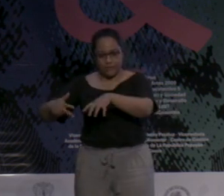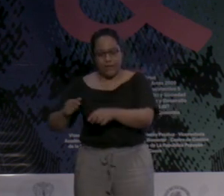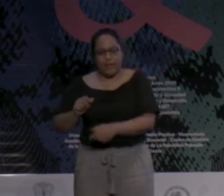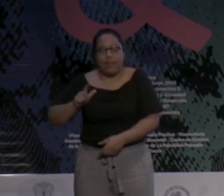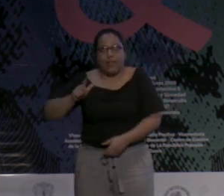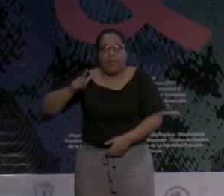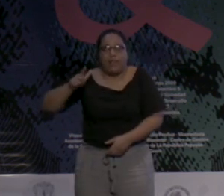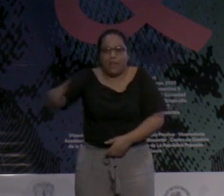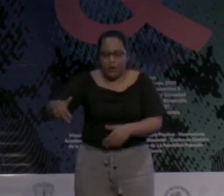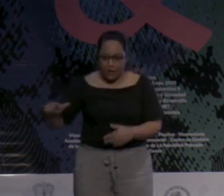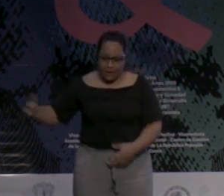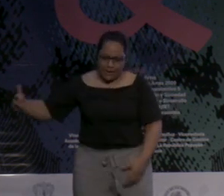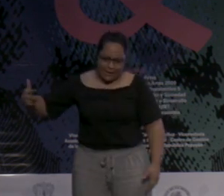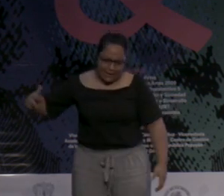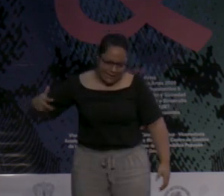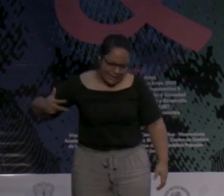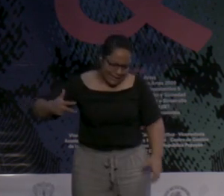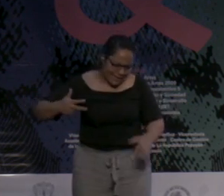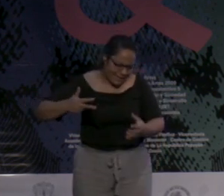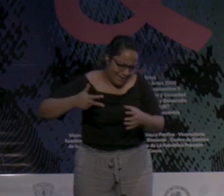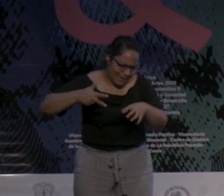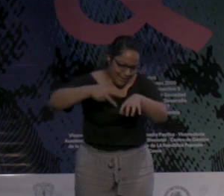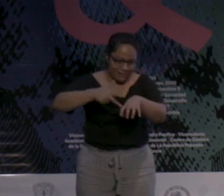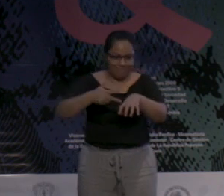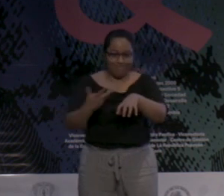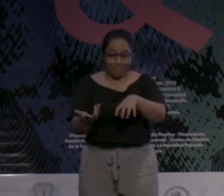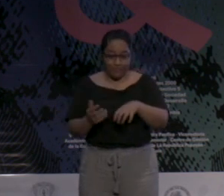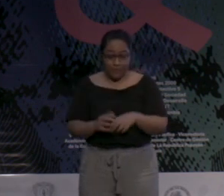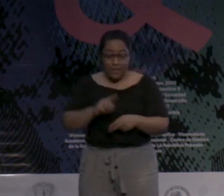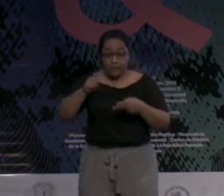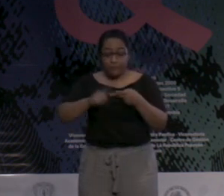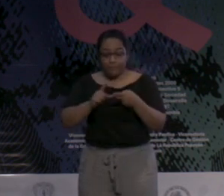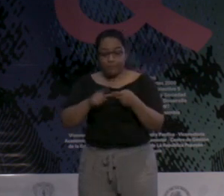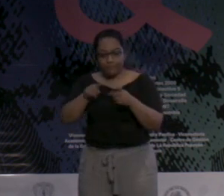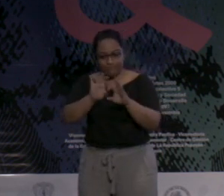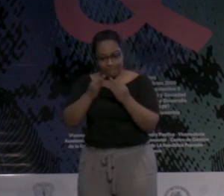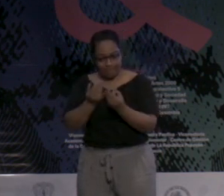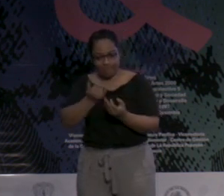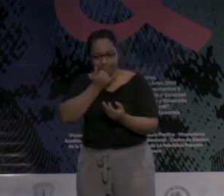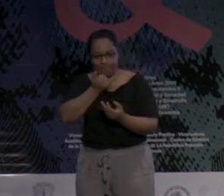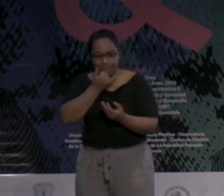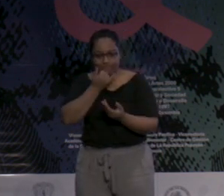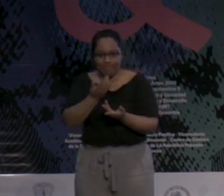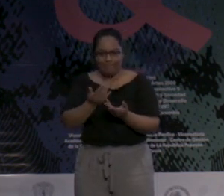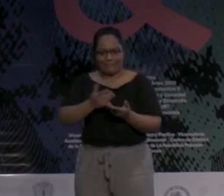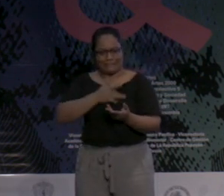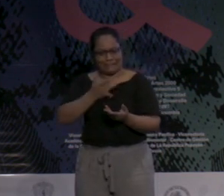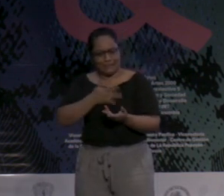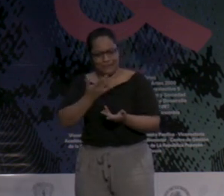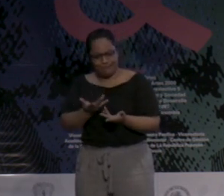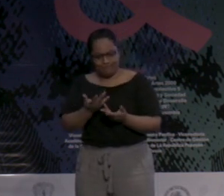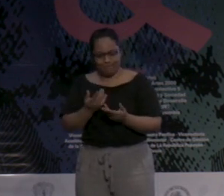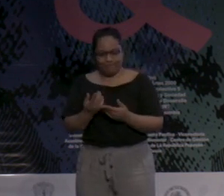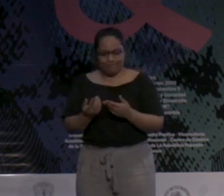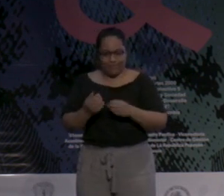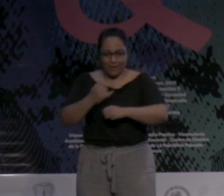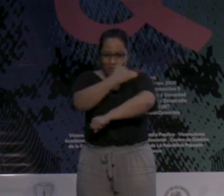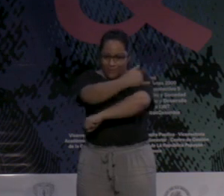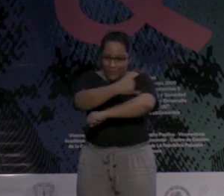precario y difícil y tortuoso. Y segundo, enfrentan una gran homogeneidad, un tipo de